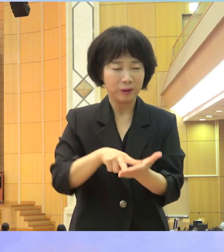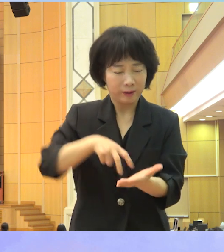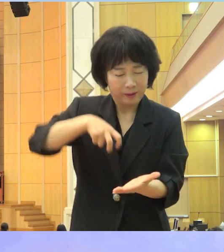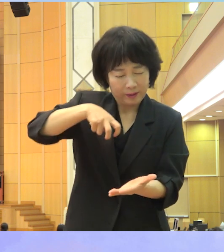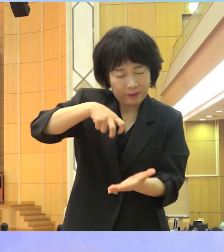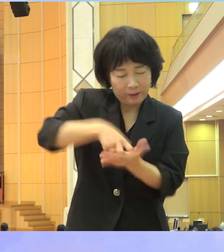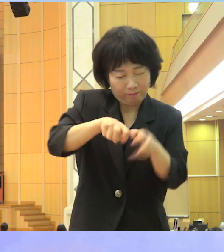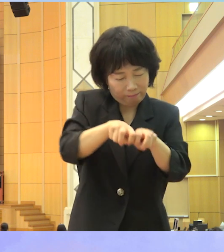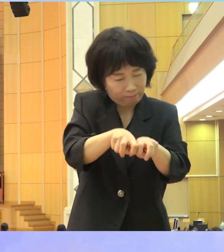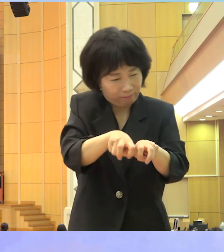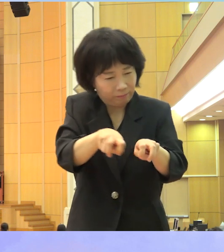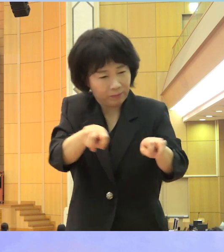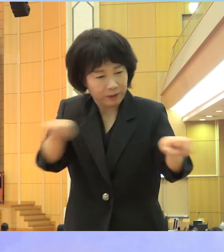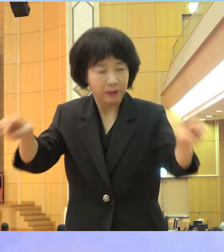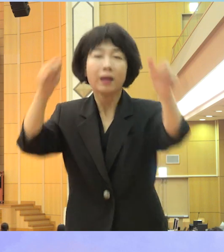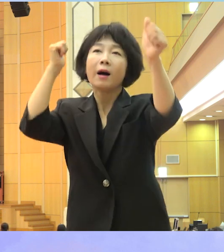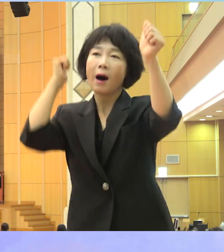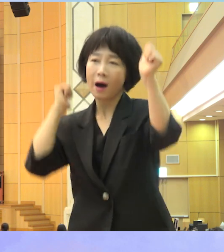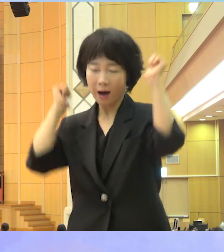무릎이 꿇어